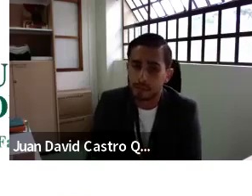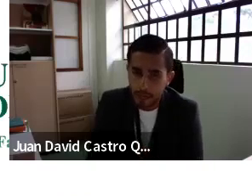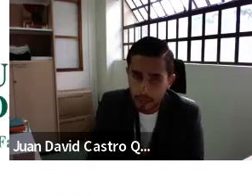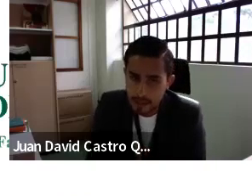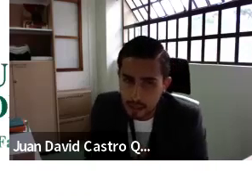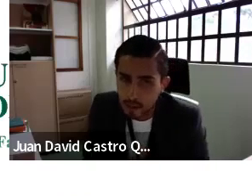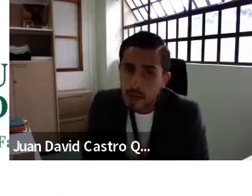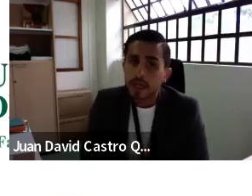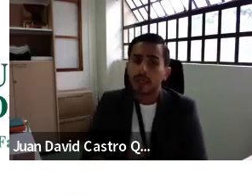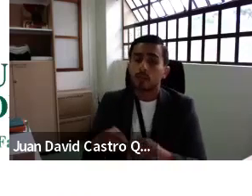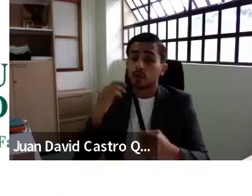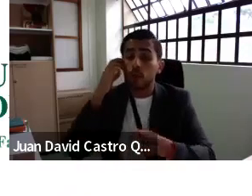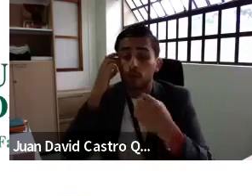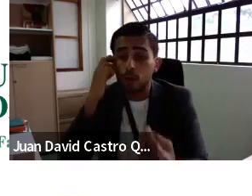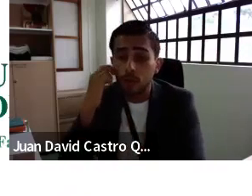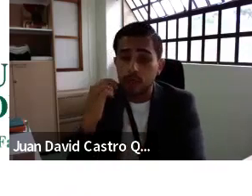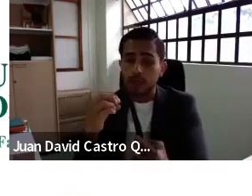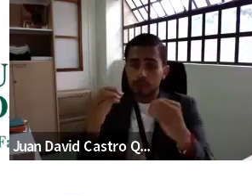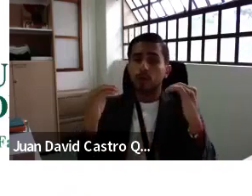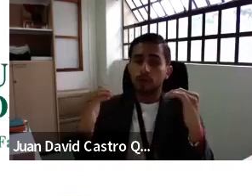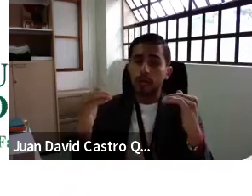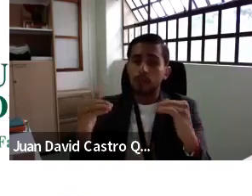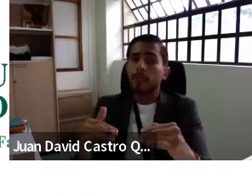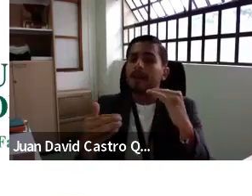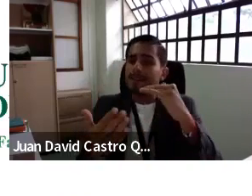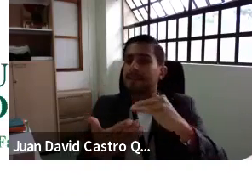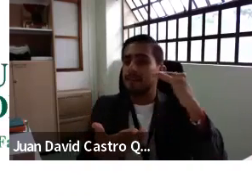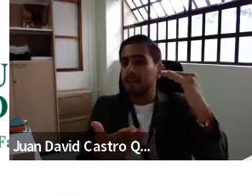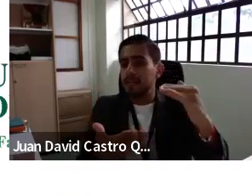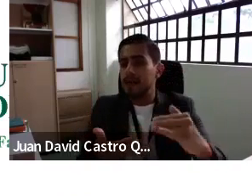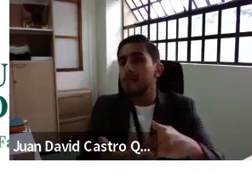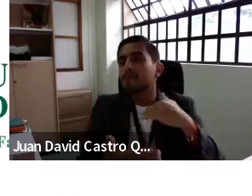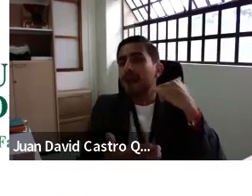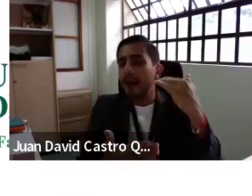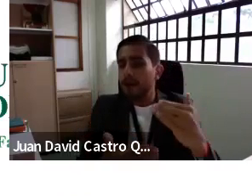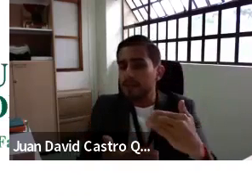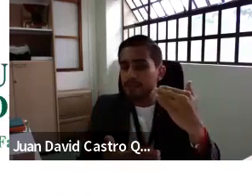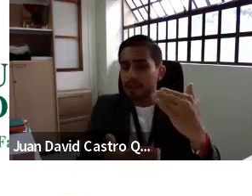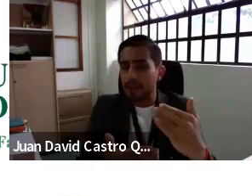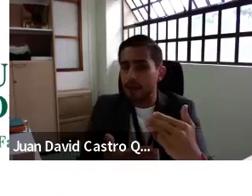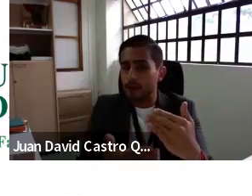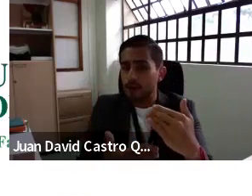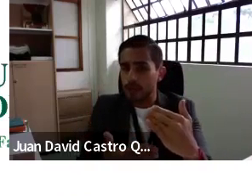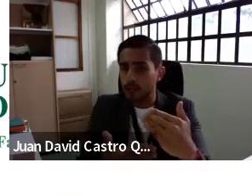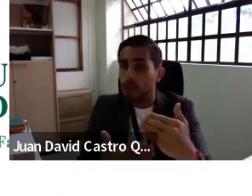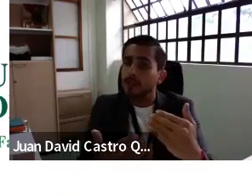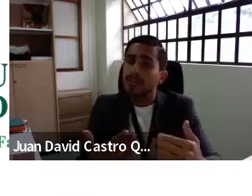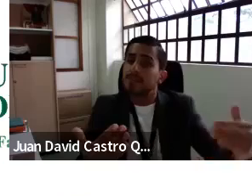interdisciplinar ¿cierto? y entonces con todo esto que yo les estoy contando hacer esa transferencia cada vez más efectiva del conocimiento y ese